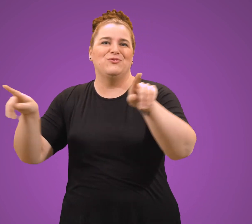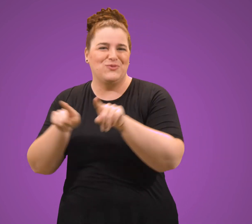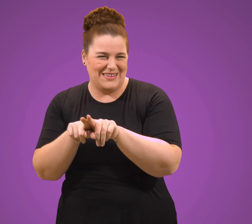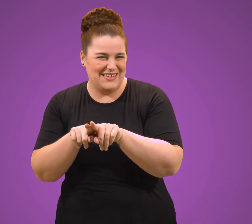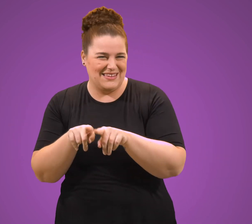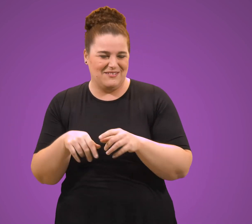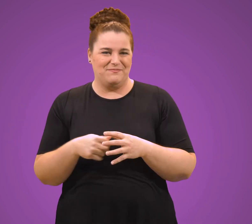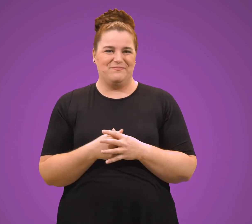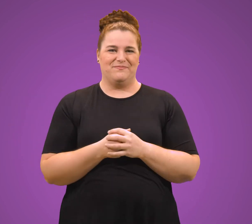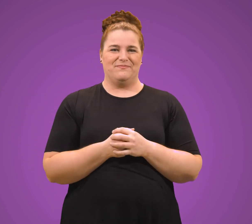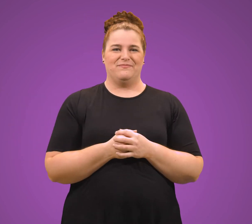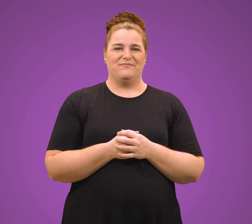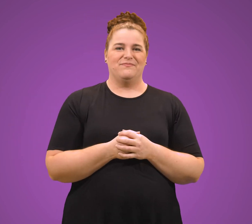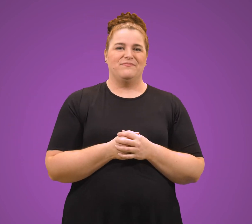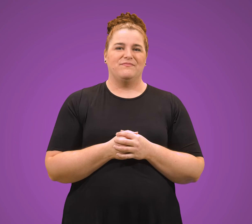resplendir.